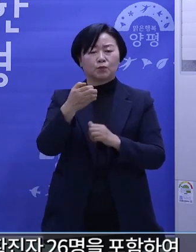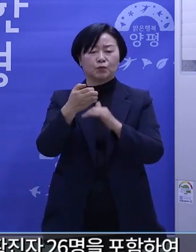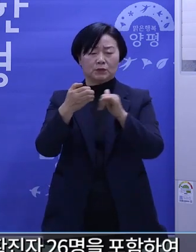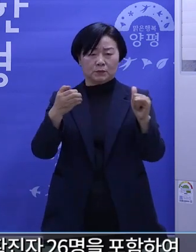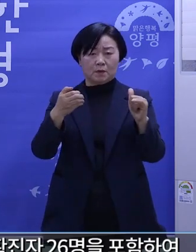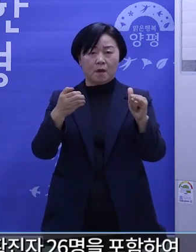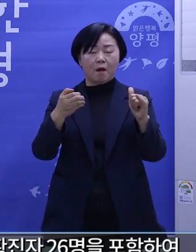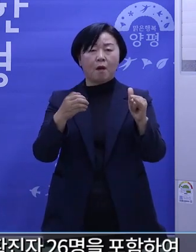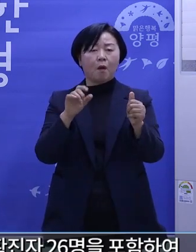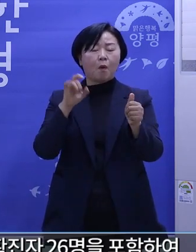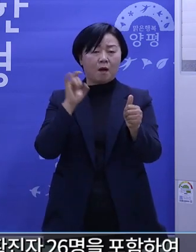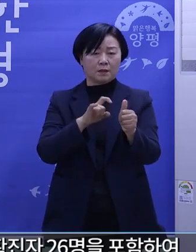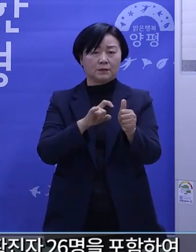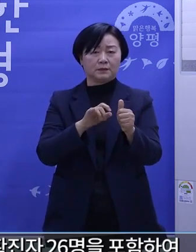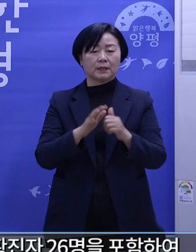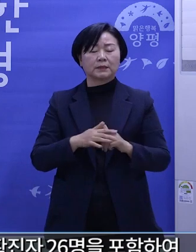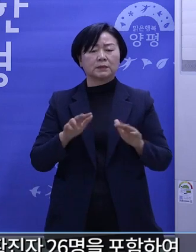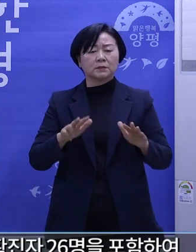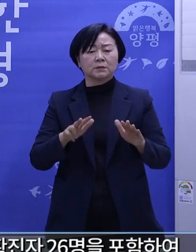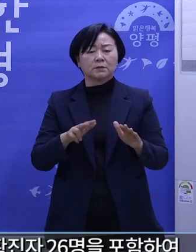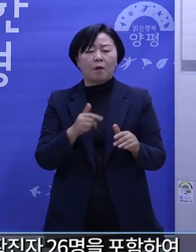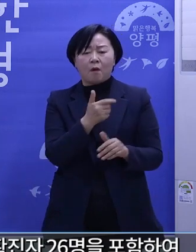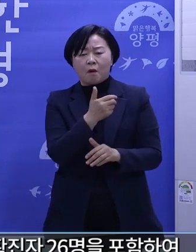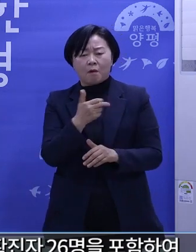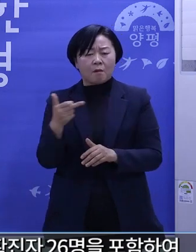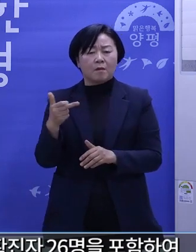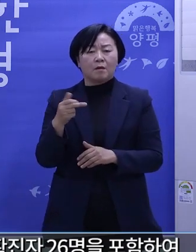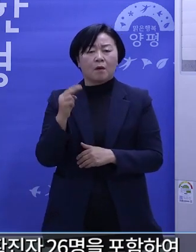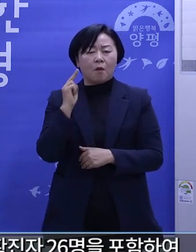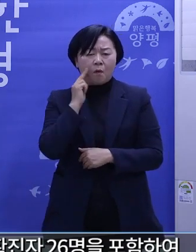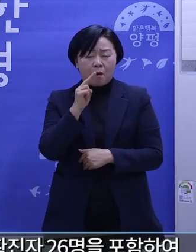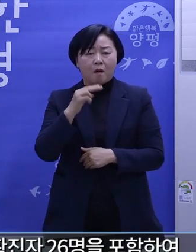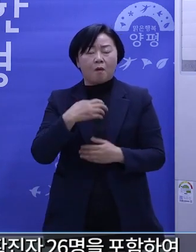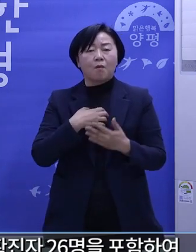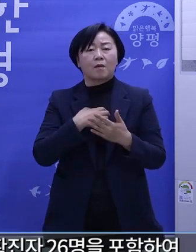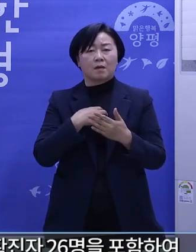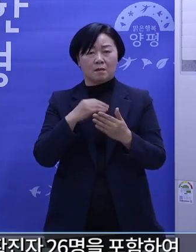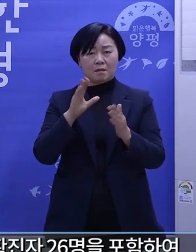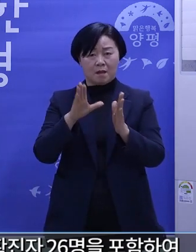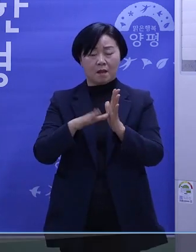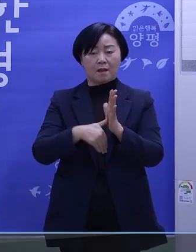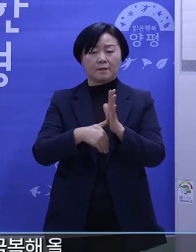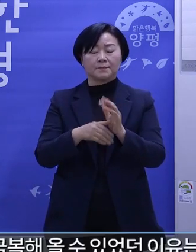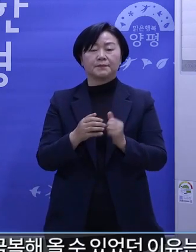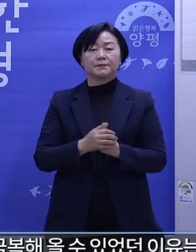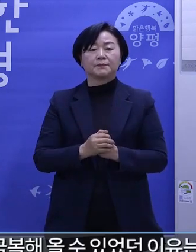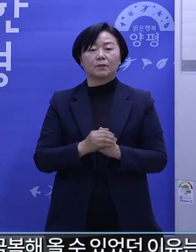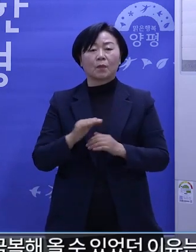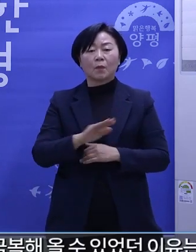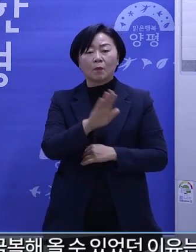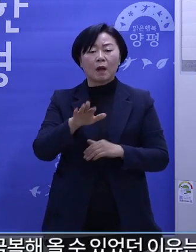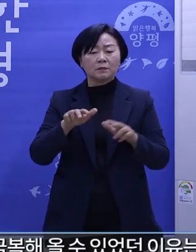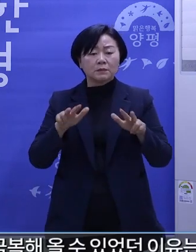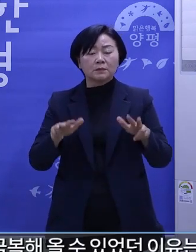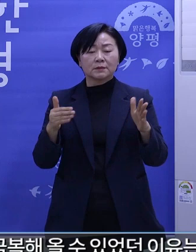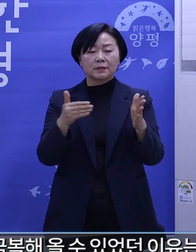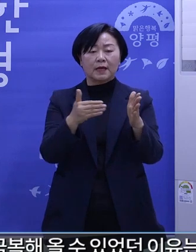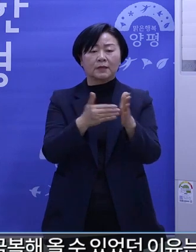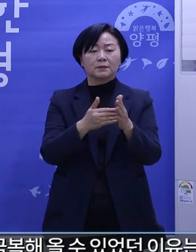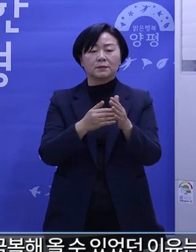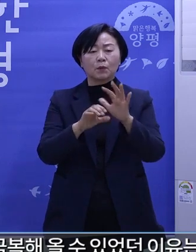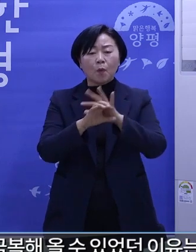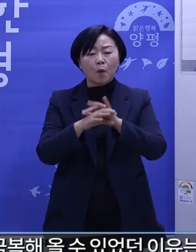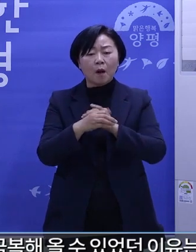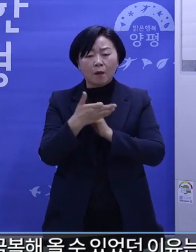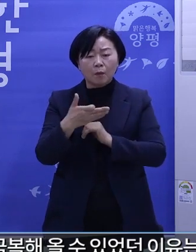총 290명으로 너무나도 커다란 위기 상황에 봉착해 있습니다. 우리가 현재까지